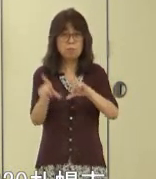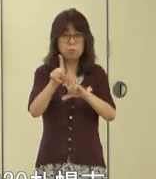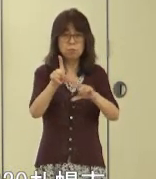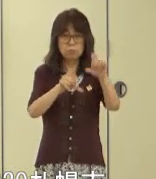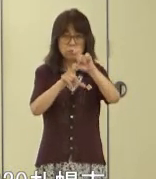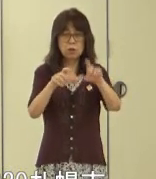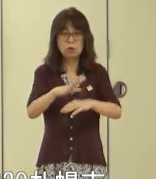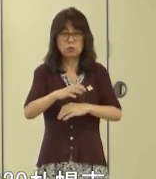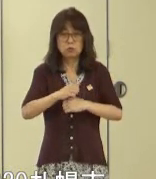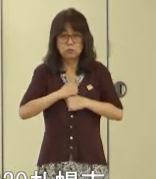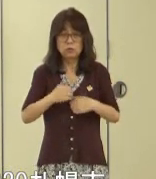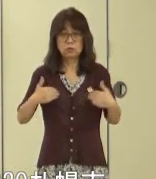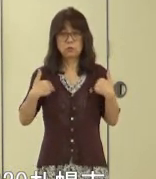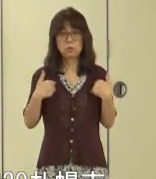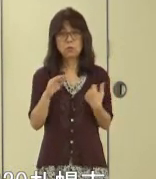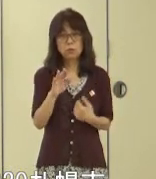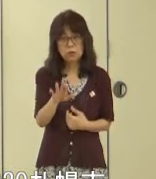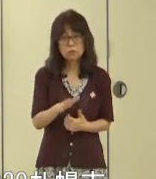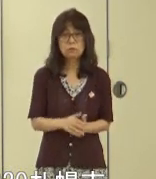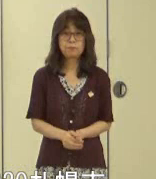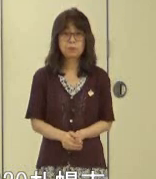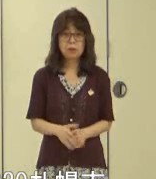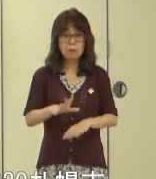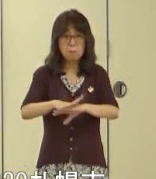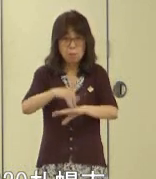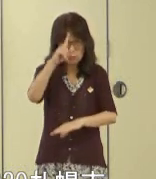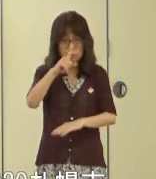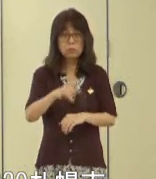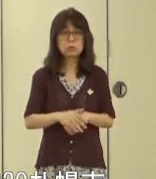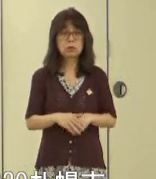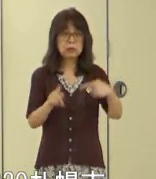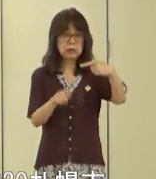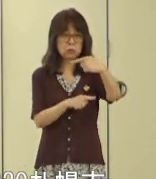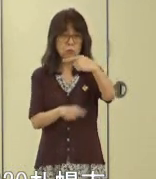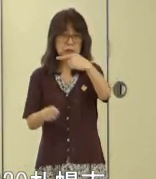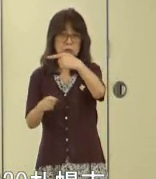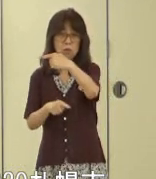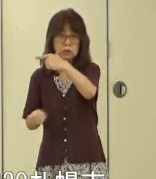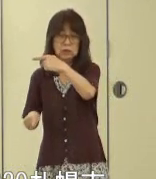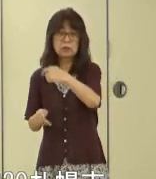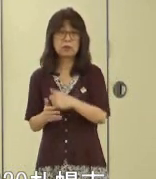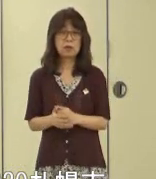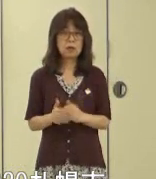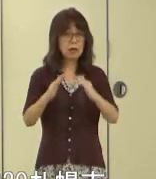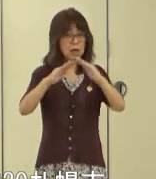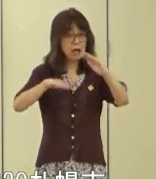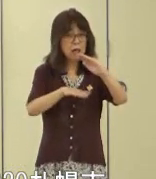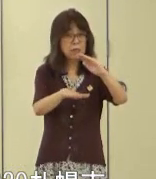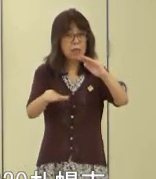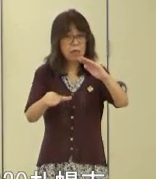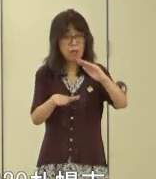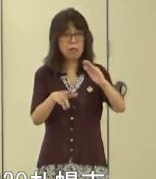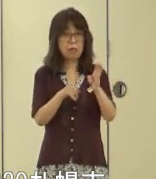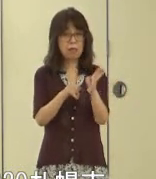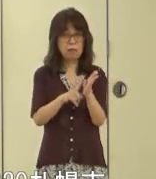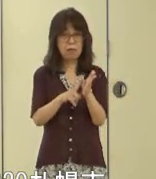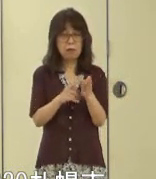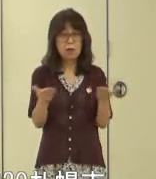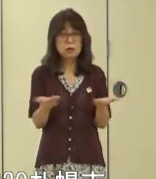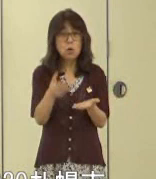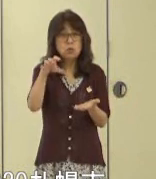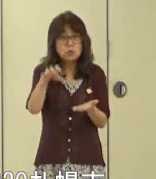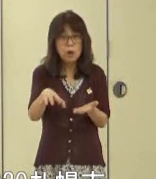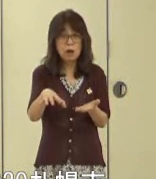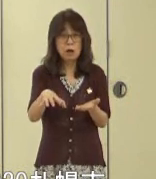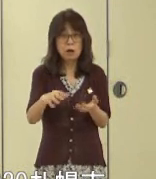います。まずはやはり一人一人がですね、家庭や職場にウイルスを持ち込ま